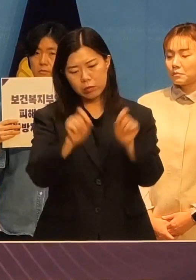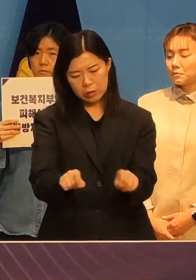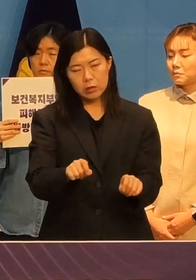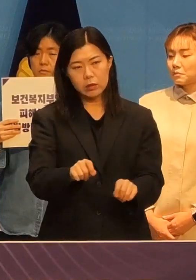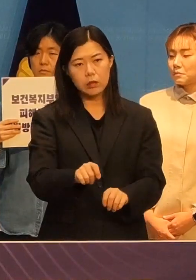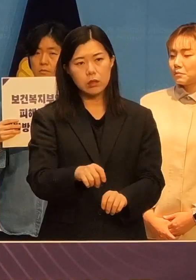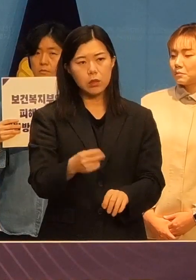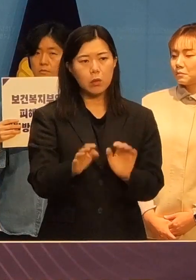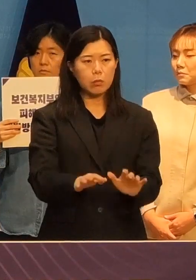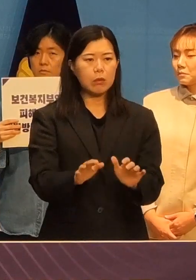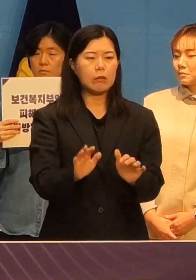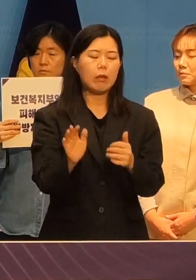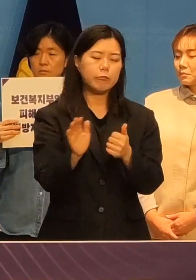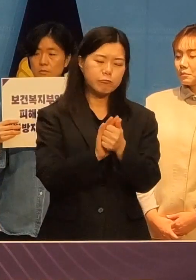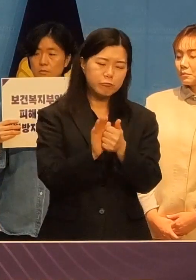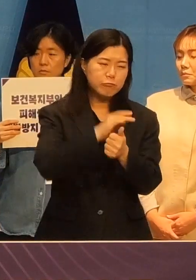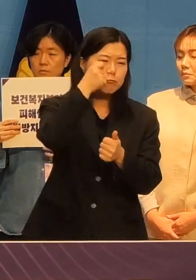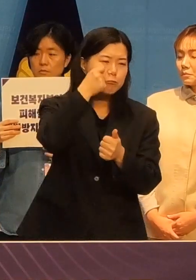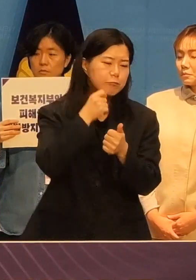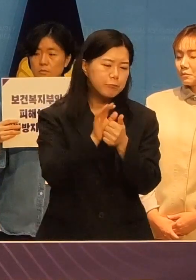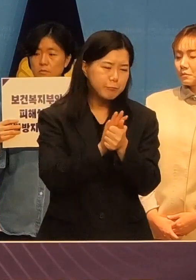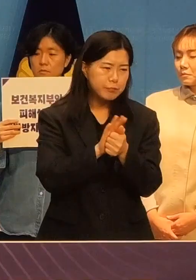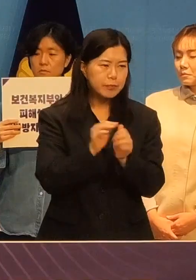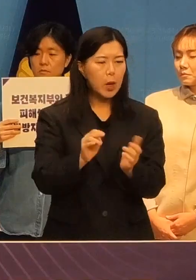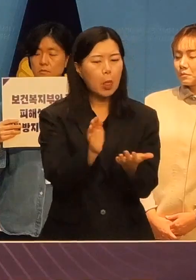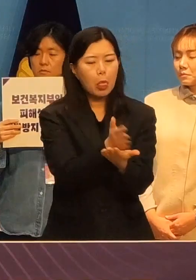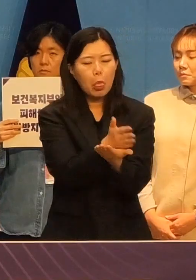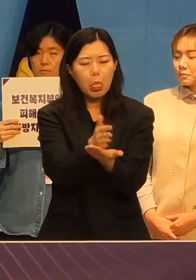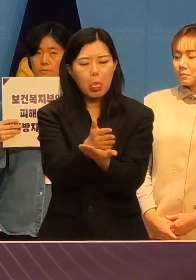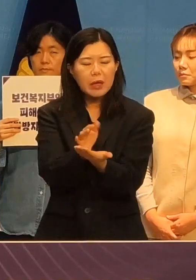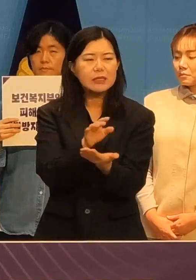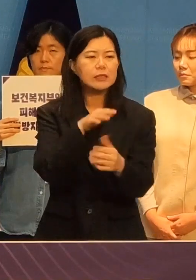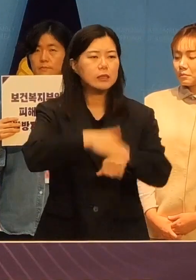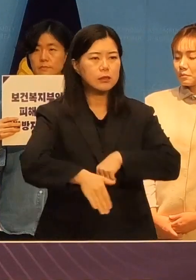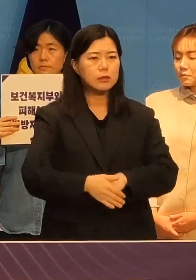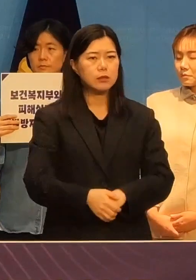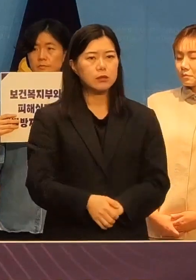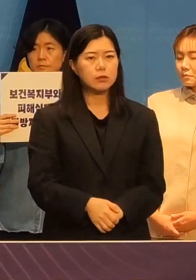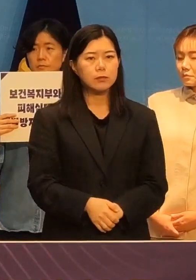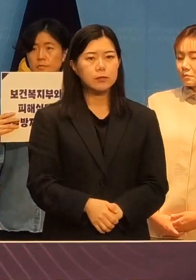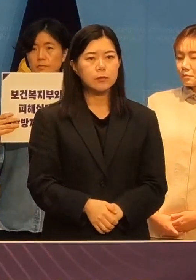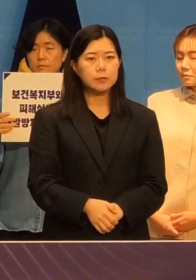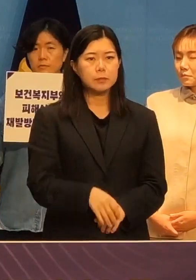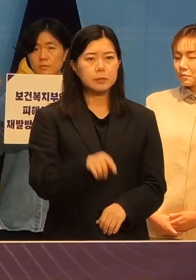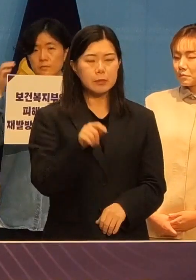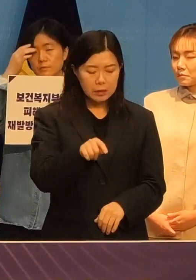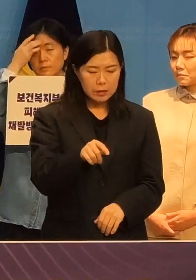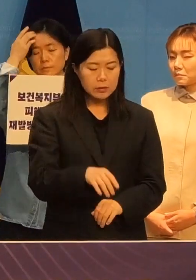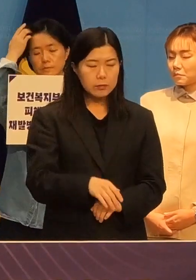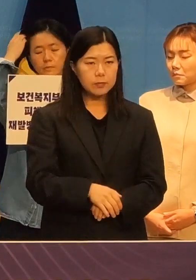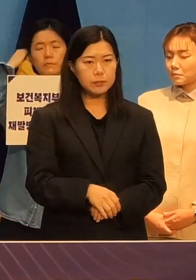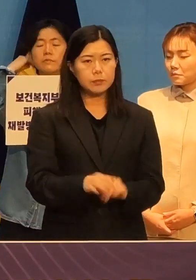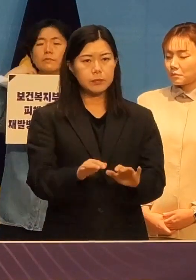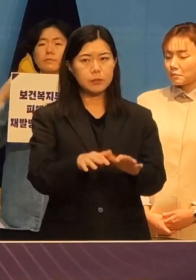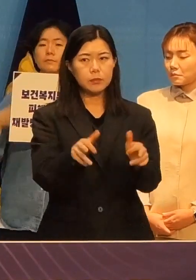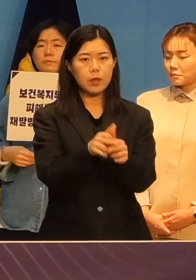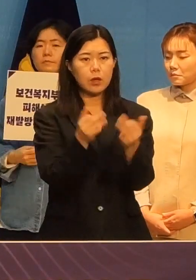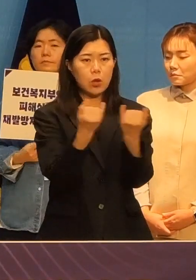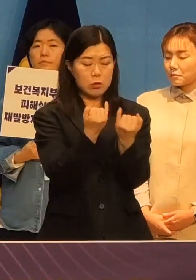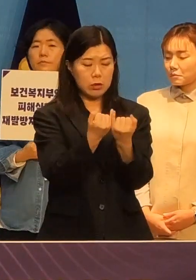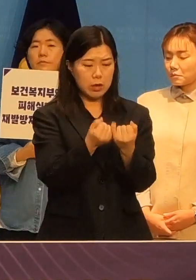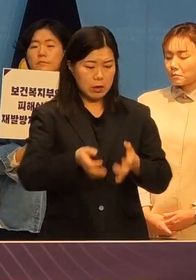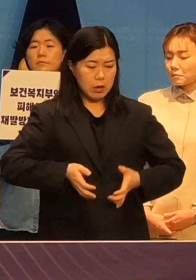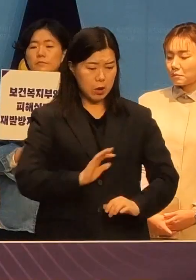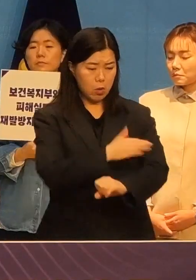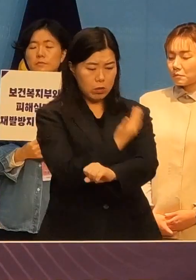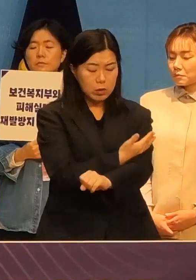표류하며 시혜적이고 선별적인 방식으로 이루어지고 있습니다. 이 가운데 장애여성의 재생산